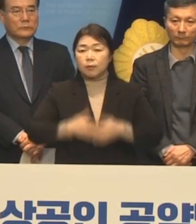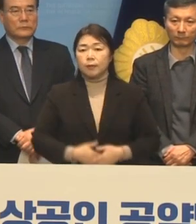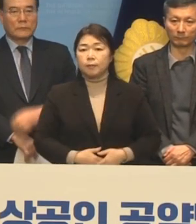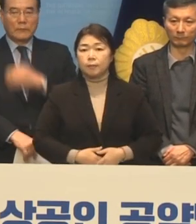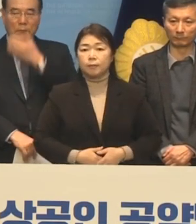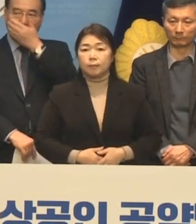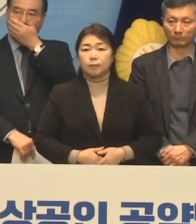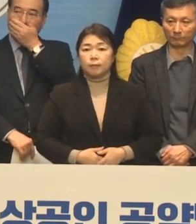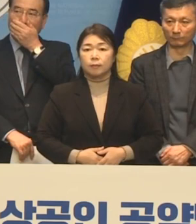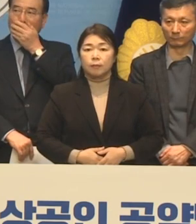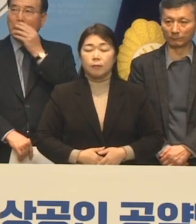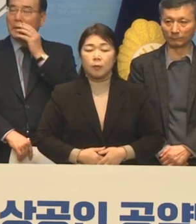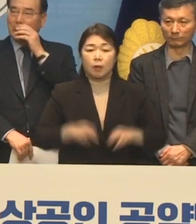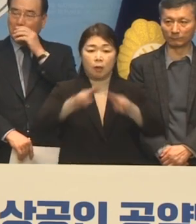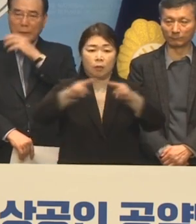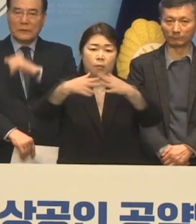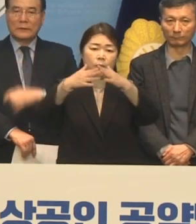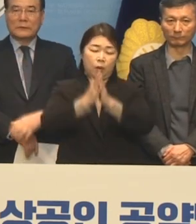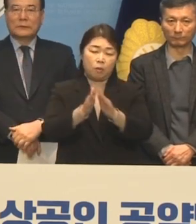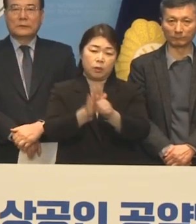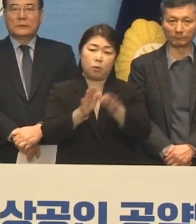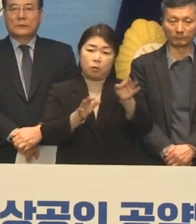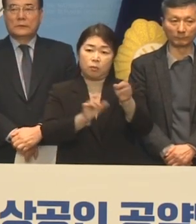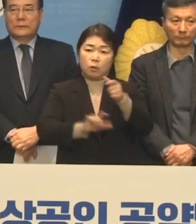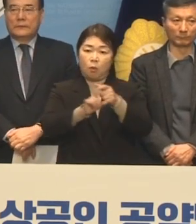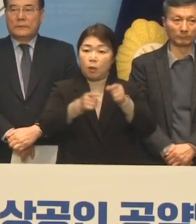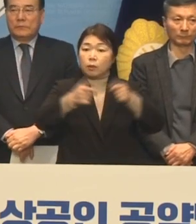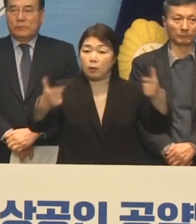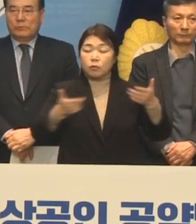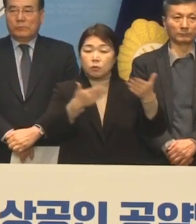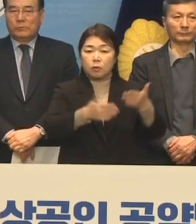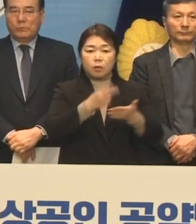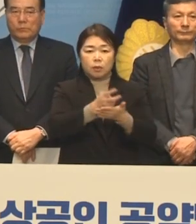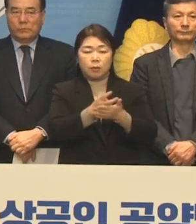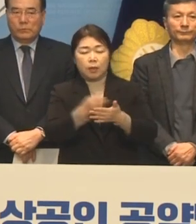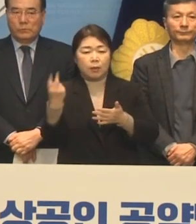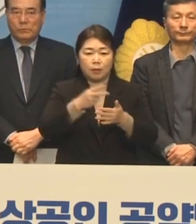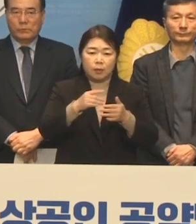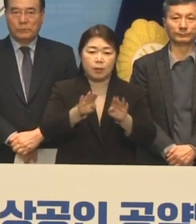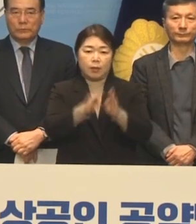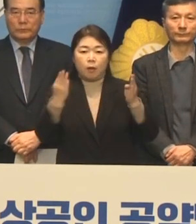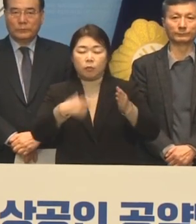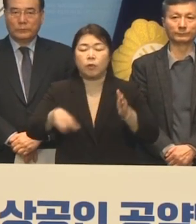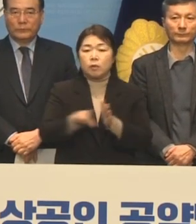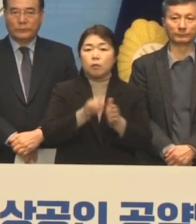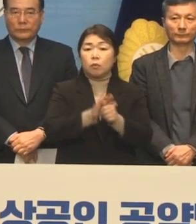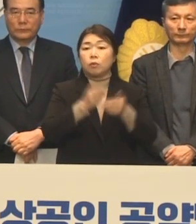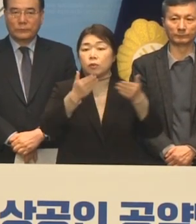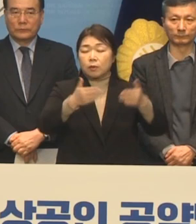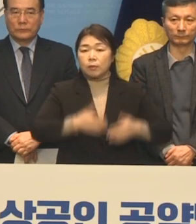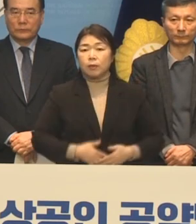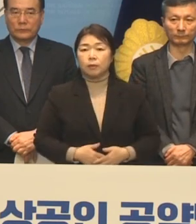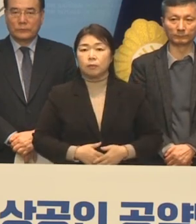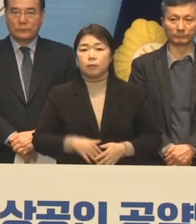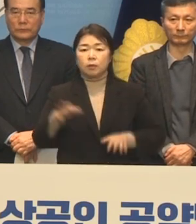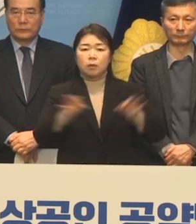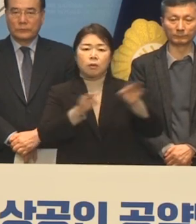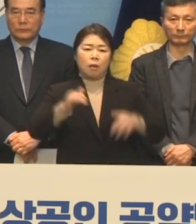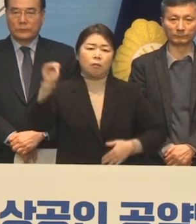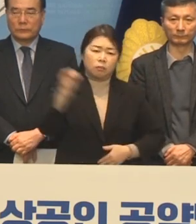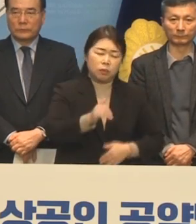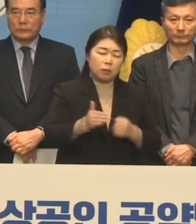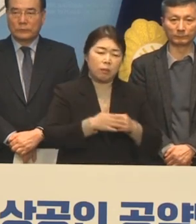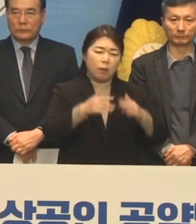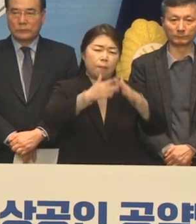소상공인 자영업자의 폐업지원금을 확대하고 신속한 재도전을 지원하겠습니다. 경기 침체로 소상공인